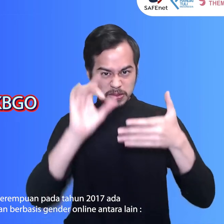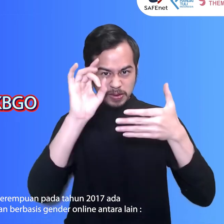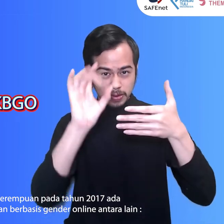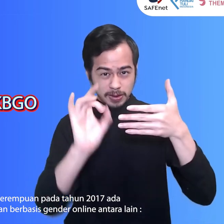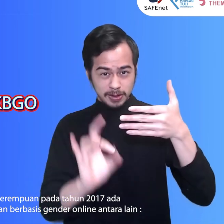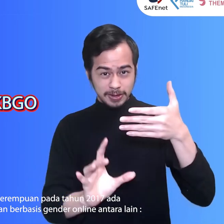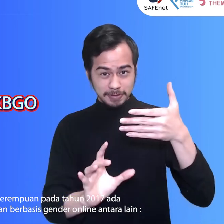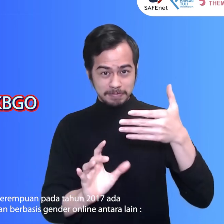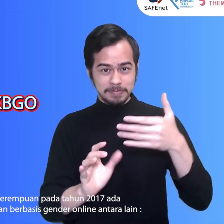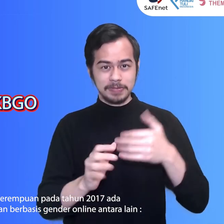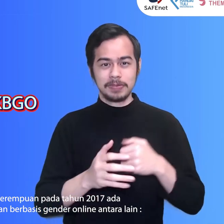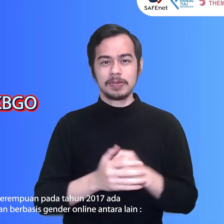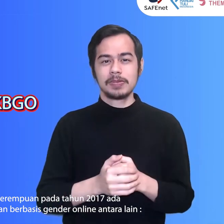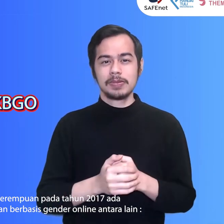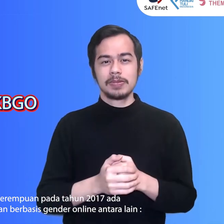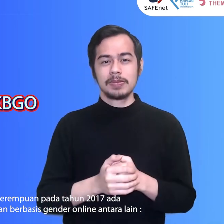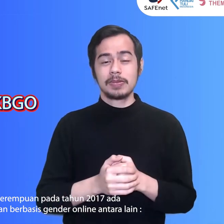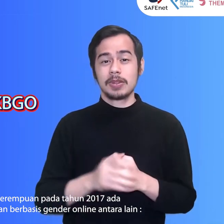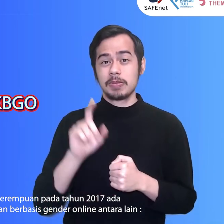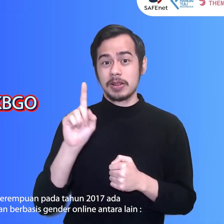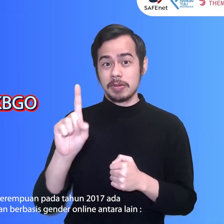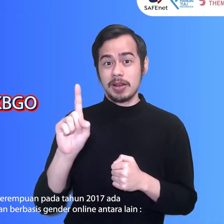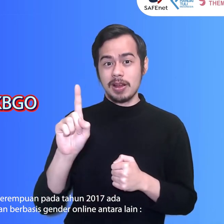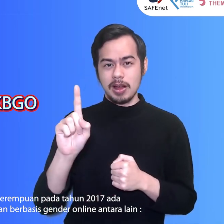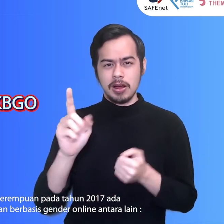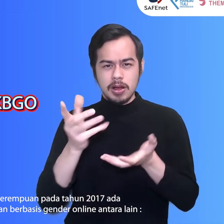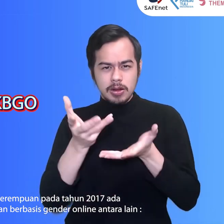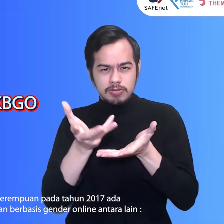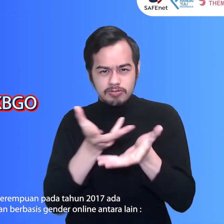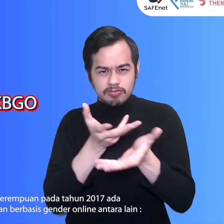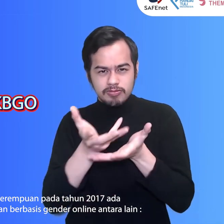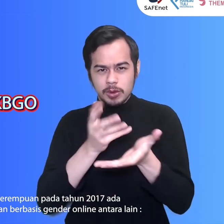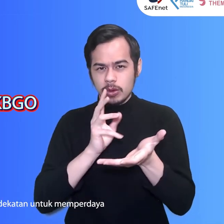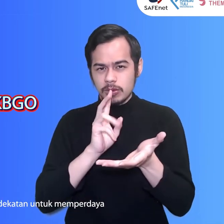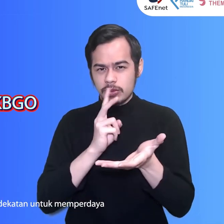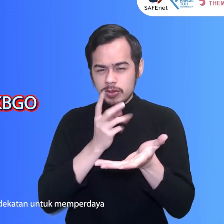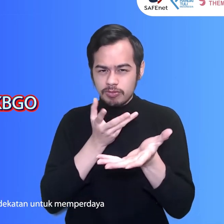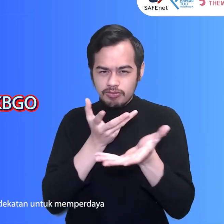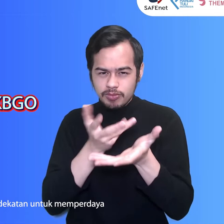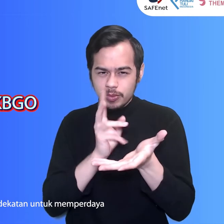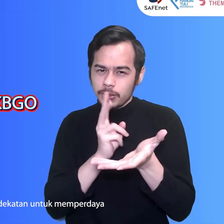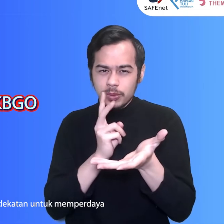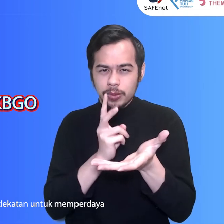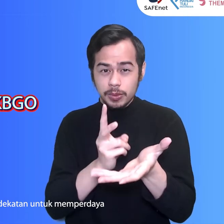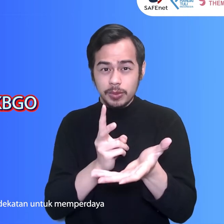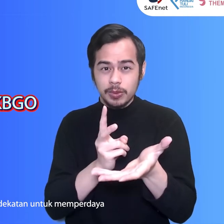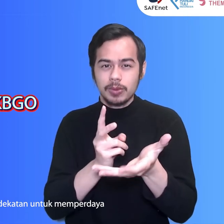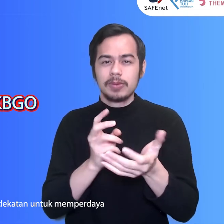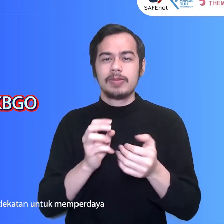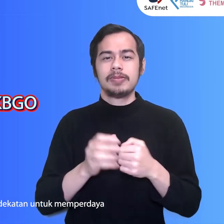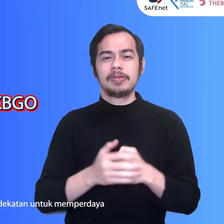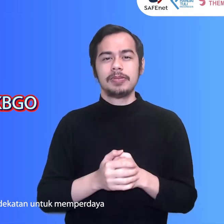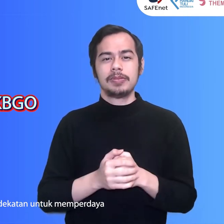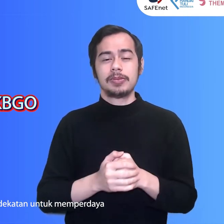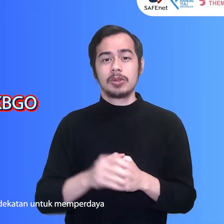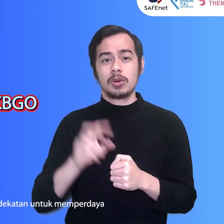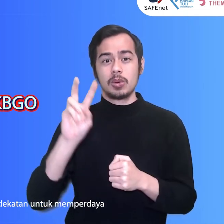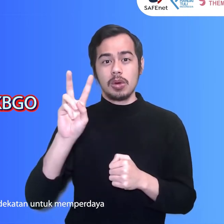di antara lain hai satu pendekatan untuk memperdaya G2